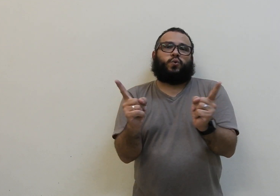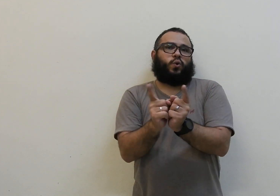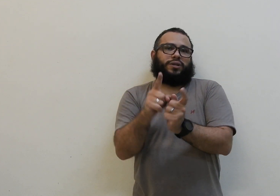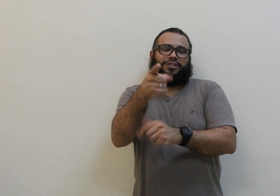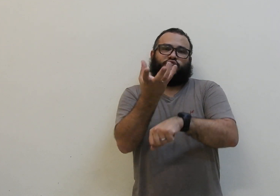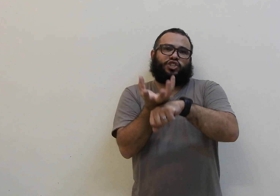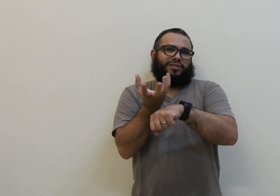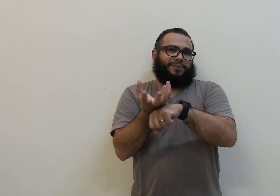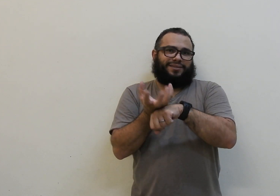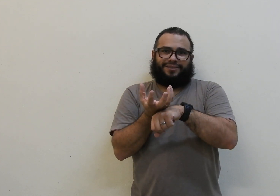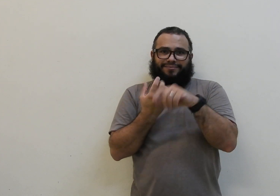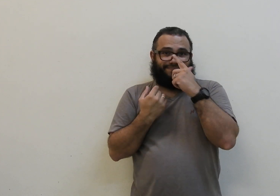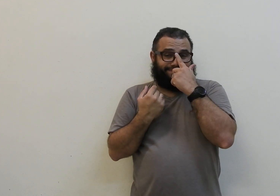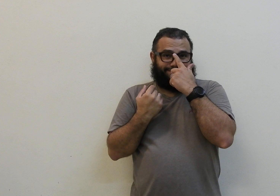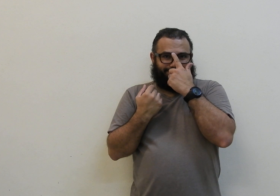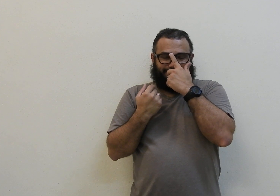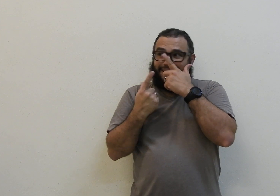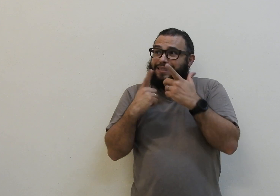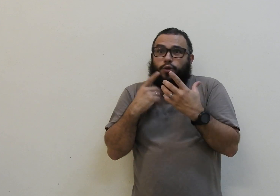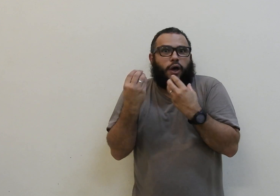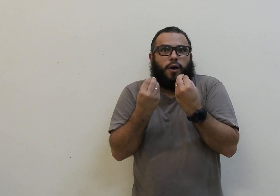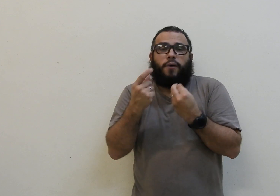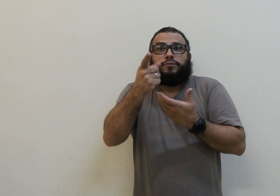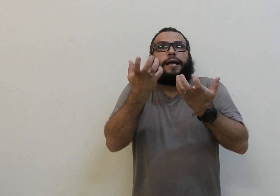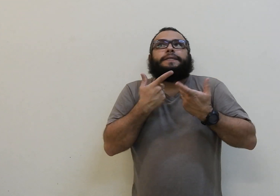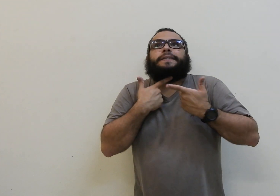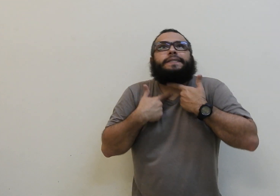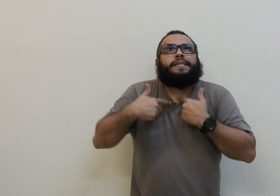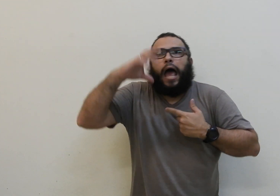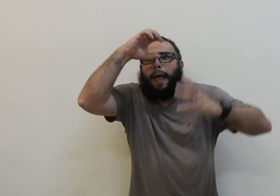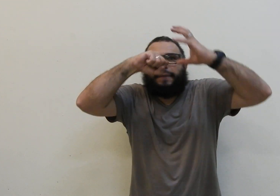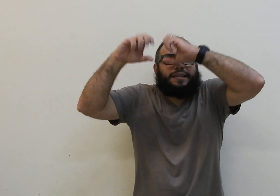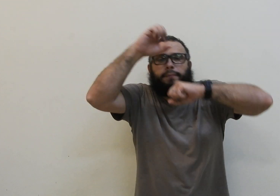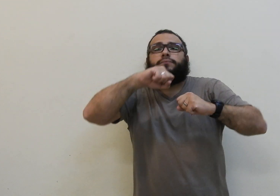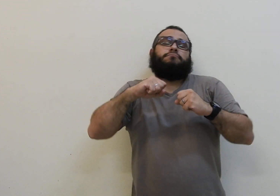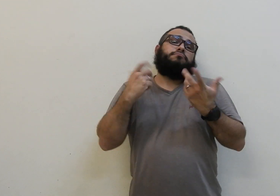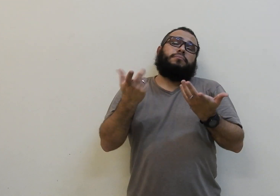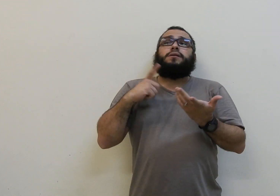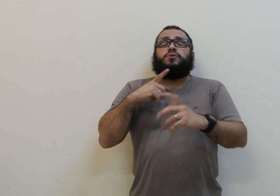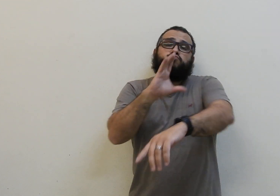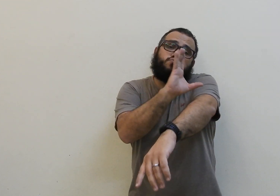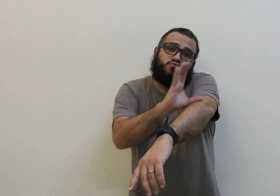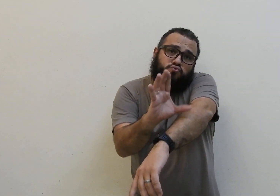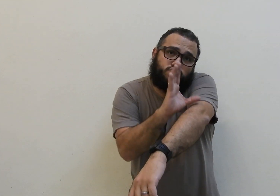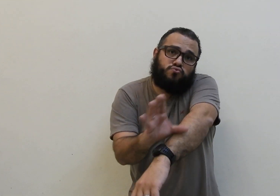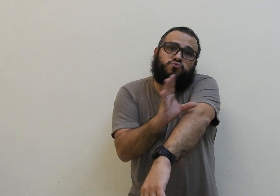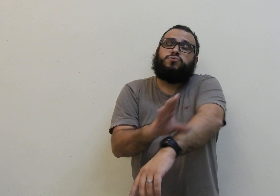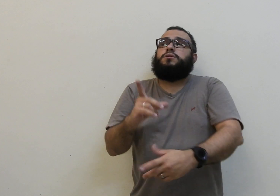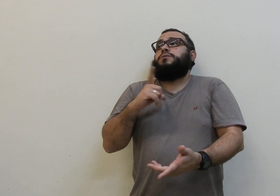mesmo reconhecimento, né? Então, infelizmente, a disciplina que vocês vão ter agora, ela é muito curta e eu